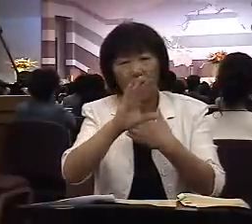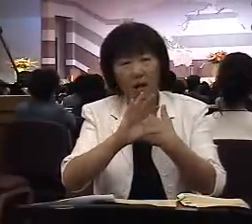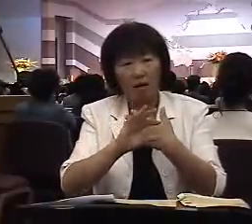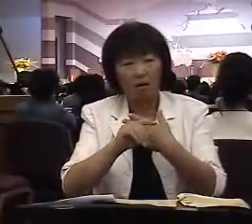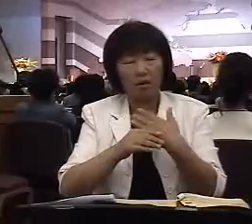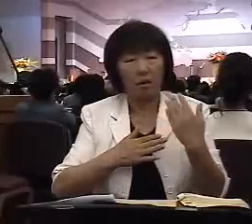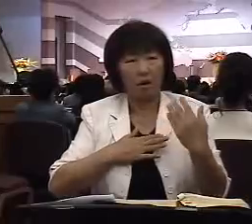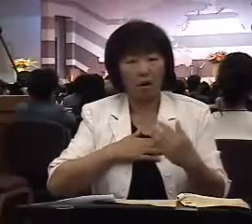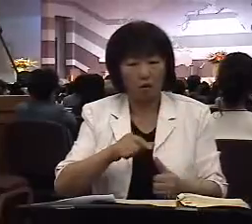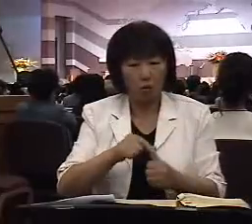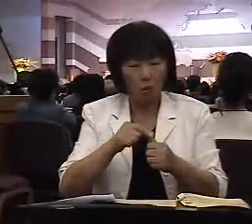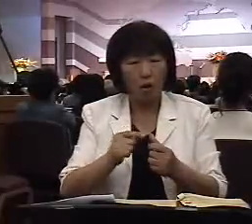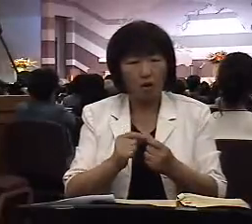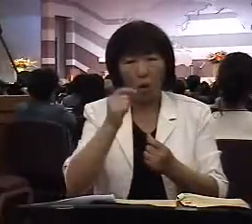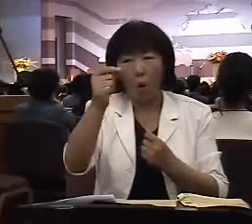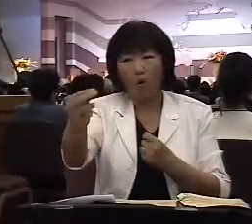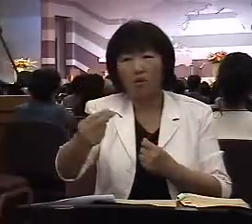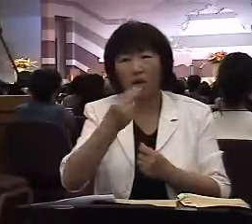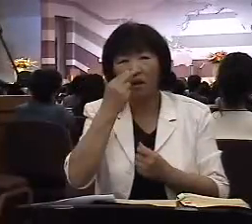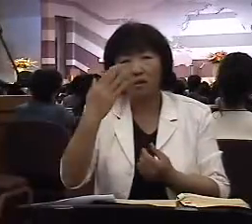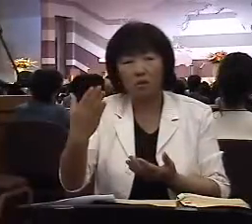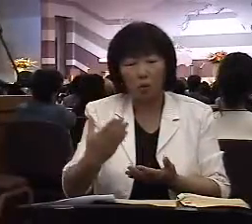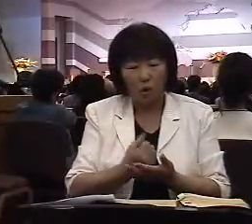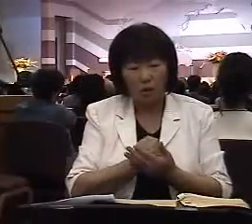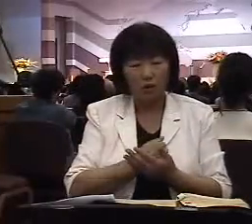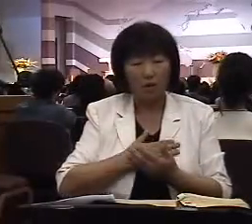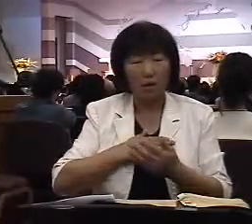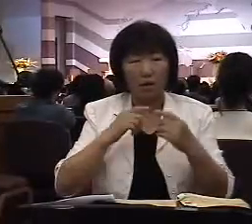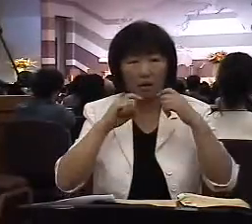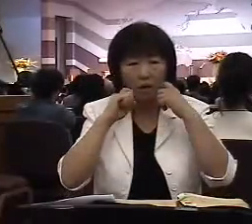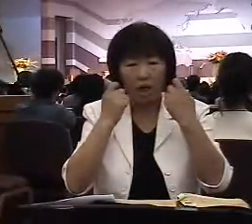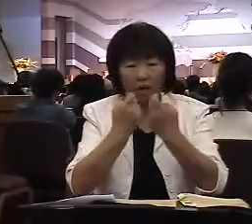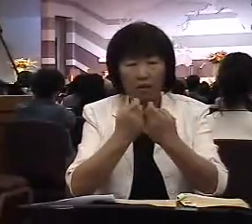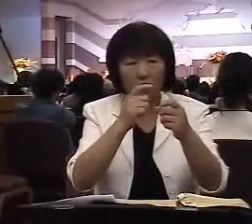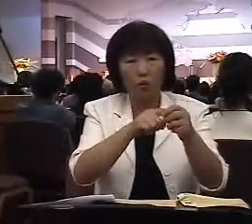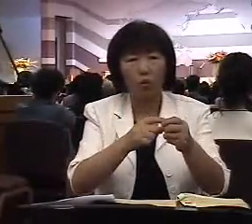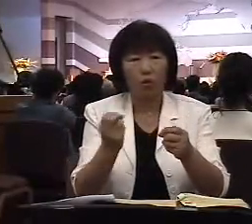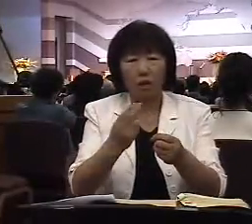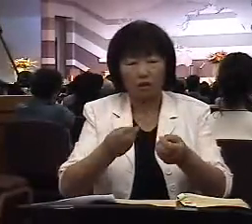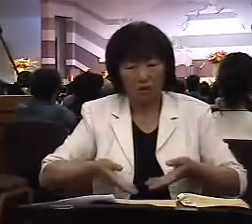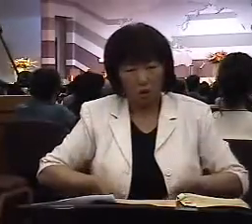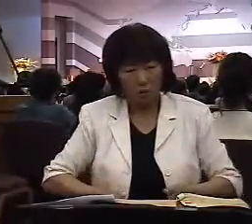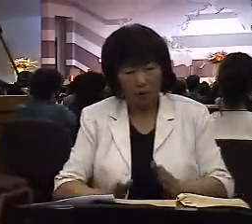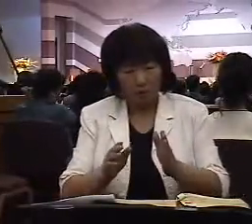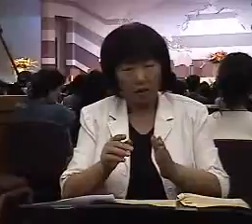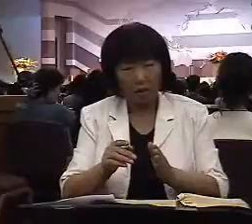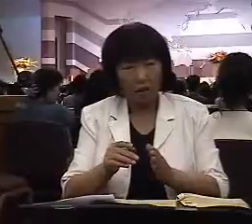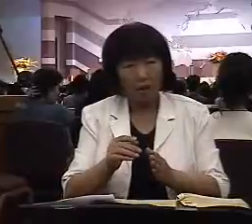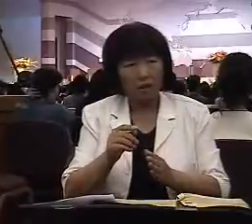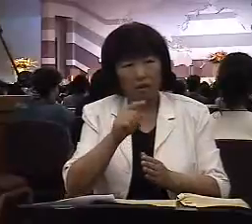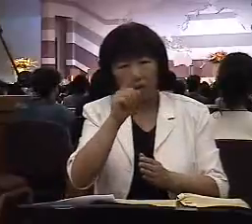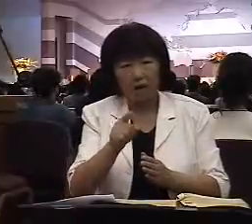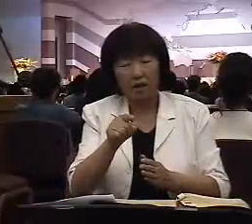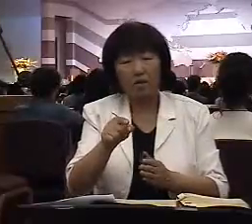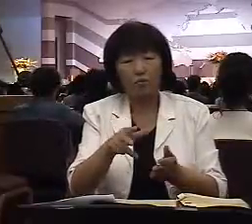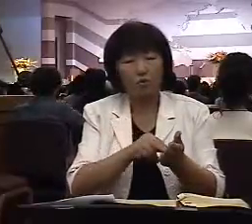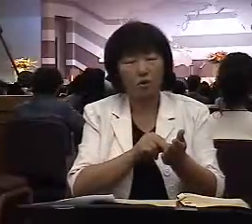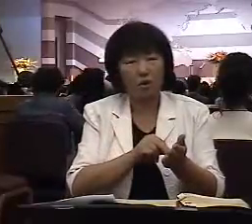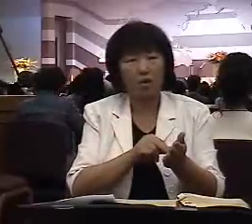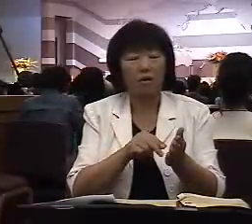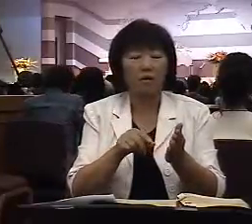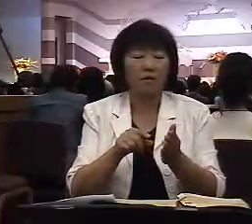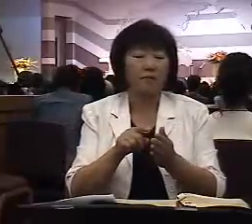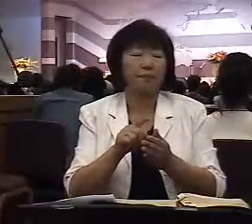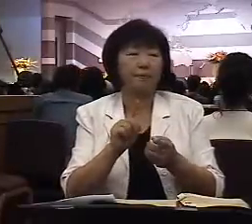구원을 받았느냐, 영생을 소유했느냐, 내가 개인적으로 거듭났느냐, 이 문제인 줄로 믿습니다. 여러분, 이